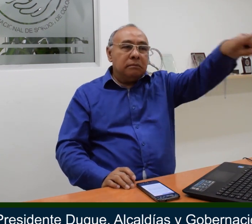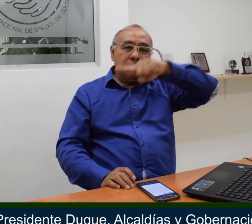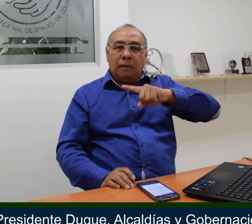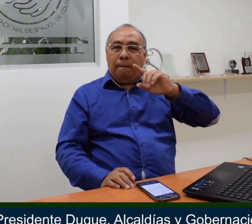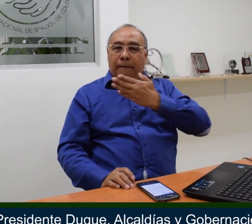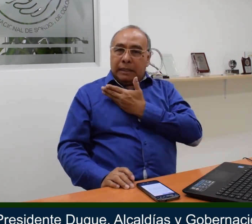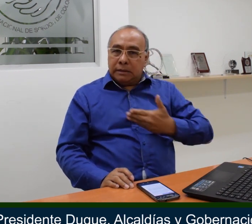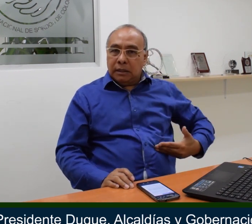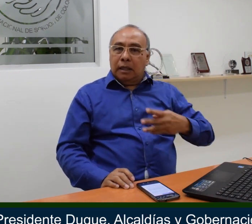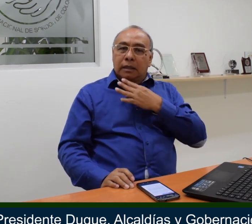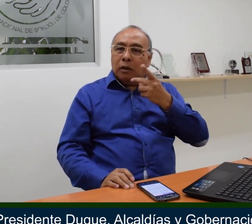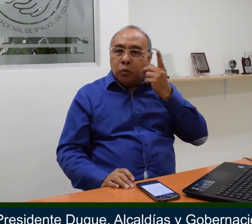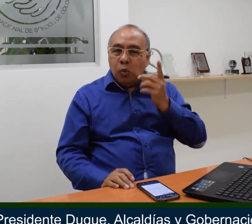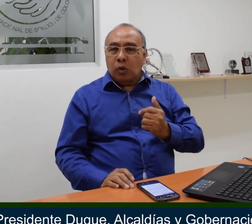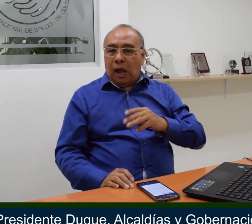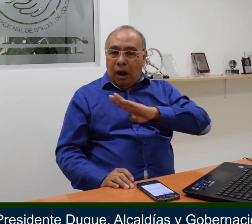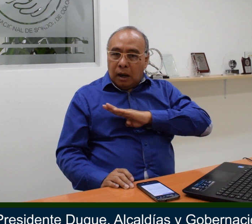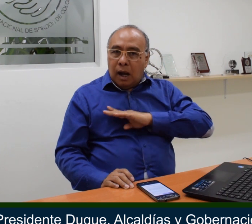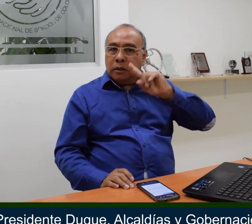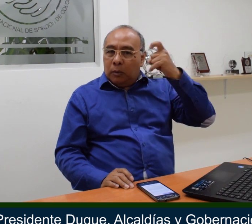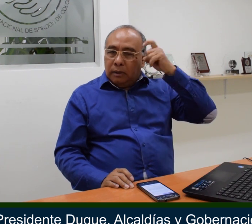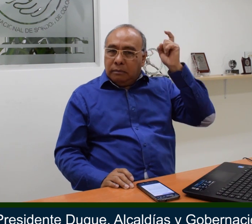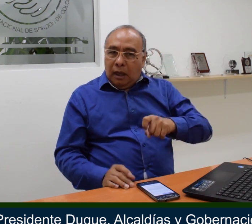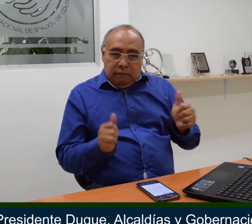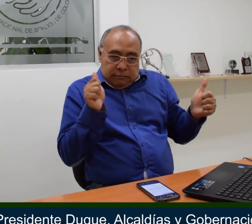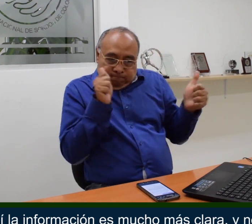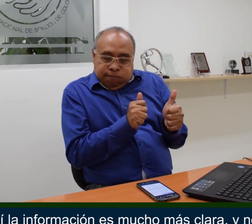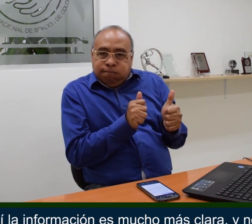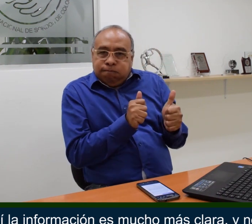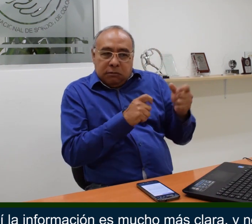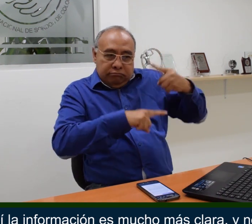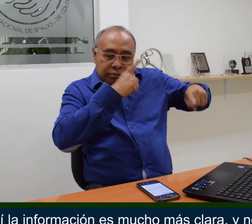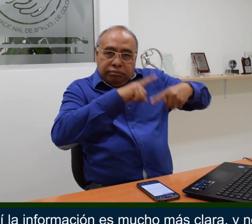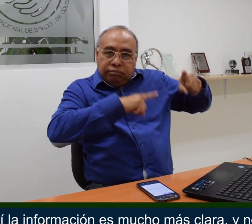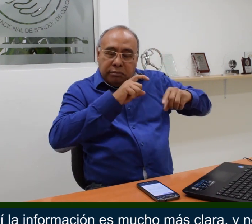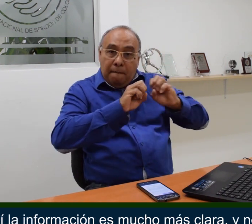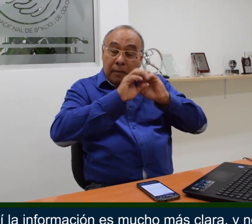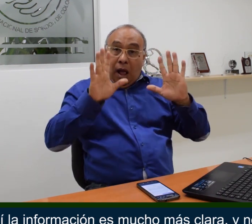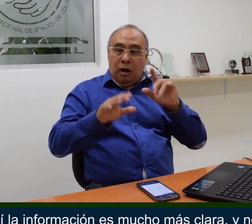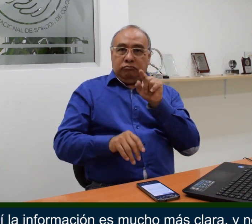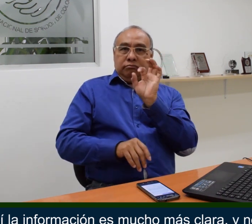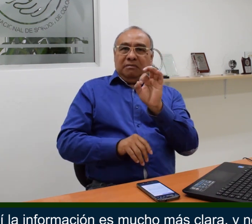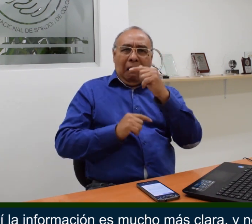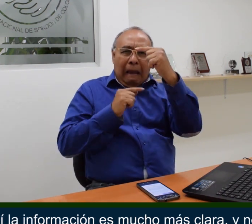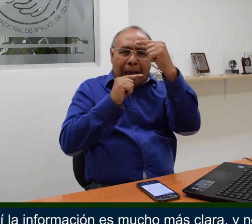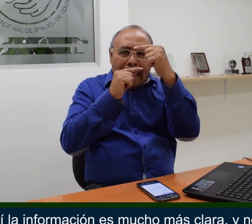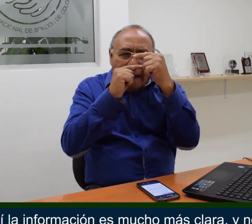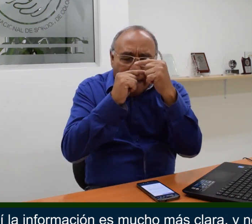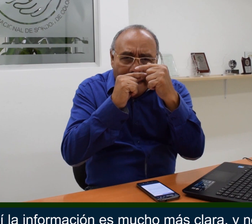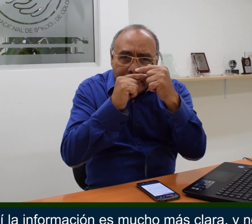alcaldías y gobernaciones deberían contar con intérpretes al lado. Así la información es mucho más clara y no el intérprete pequeño que